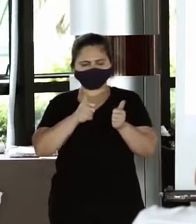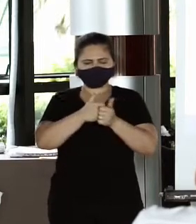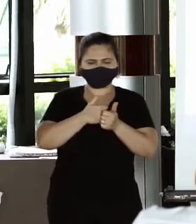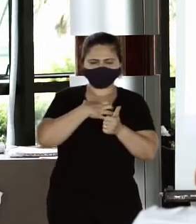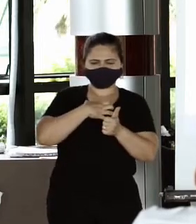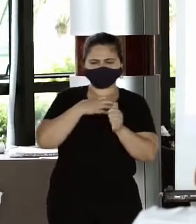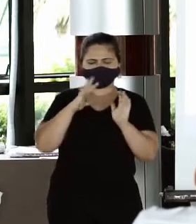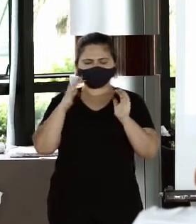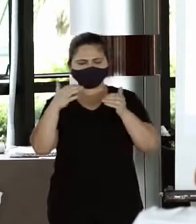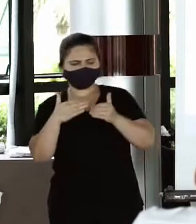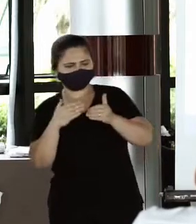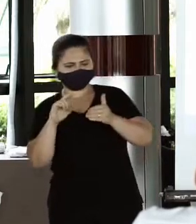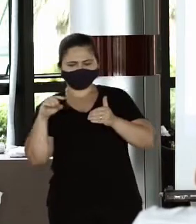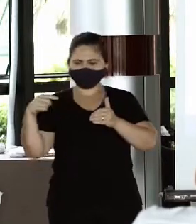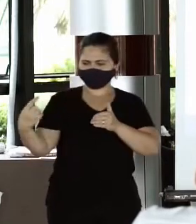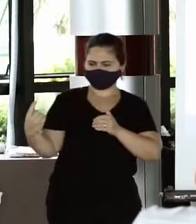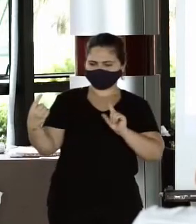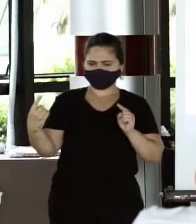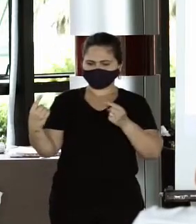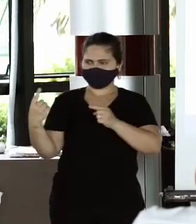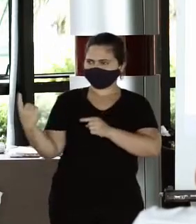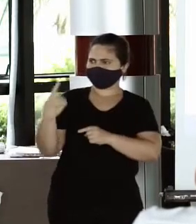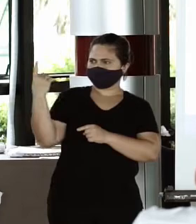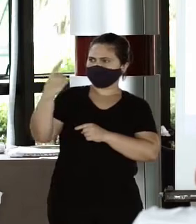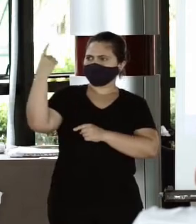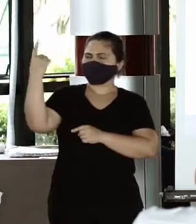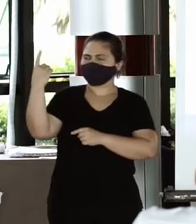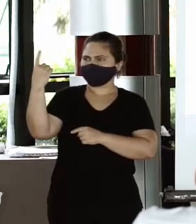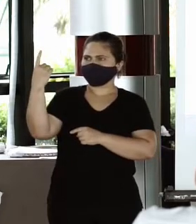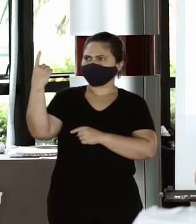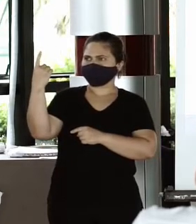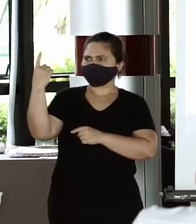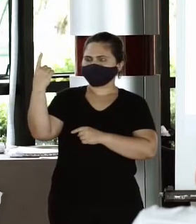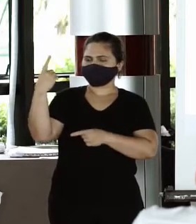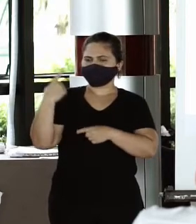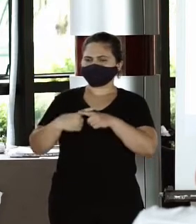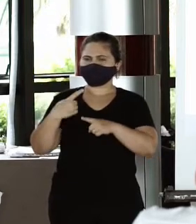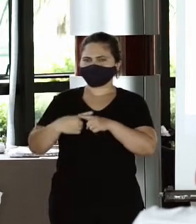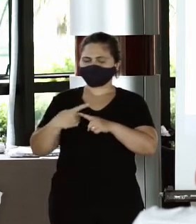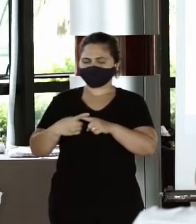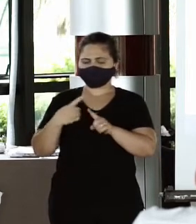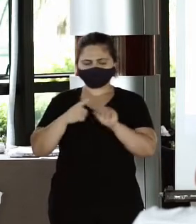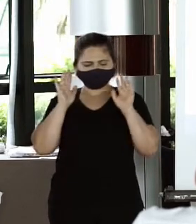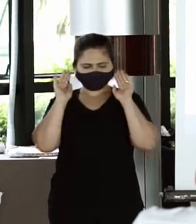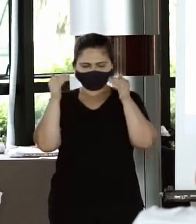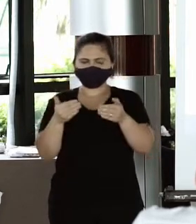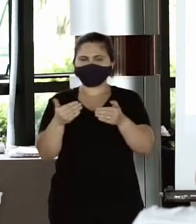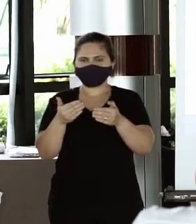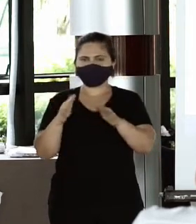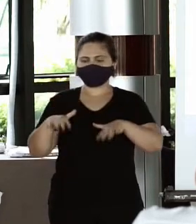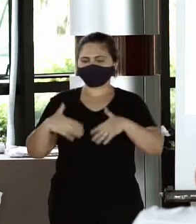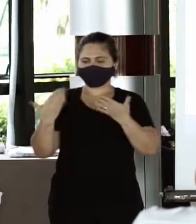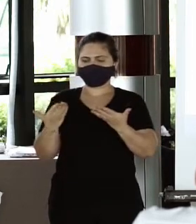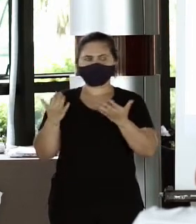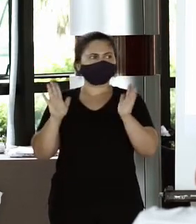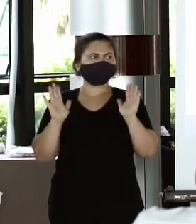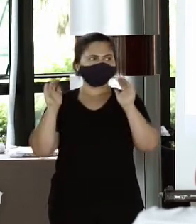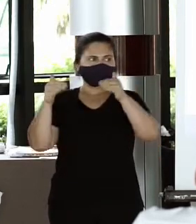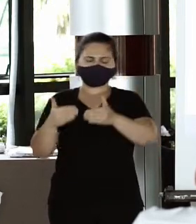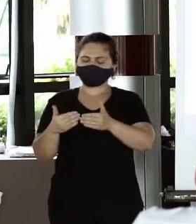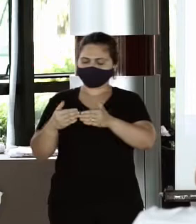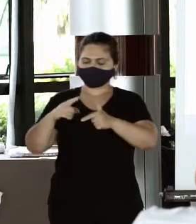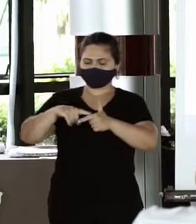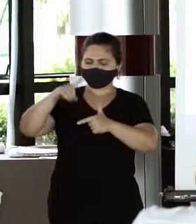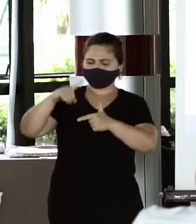em uma foto, de outra, está em outra altura na outra foto. Por quê? Por causa do foco. Então o foco ele